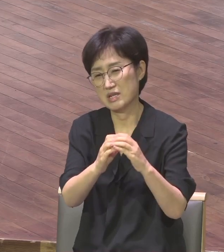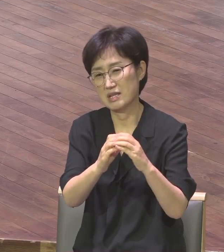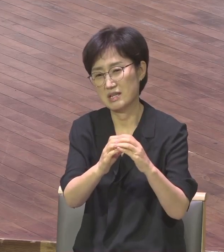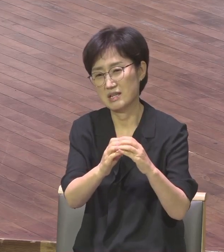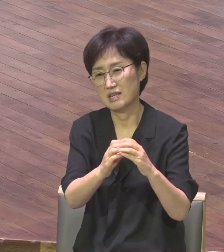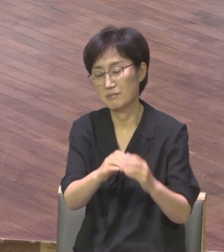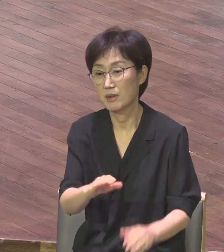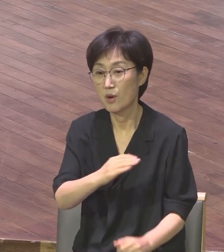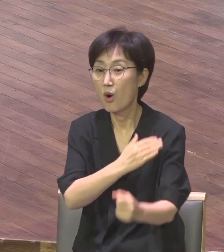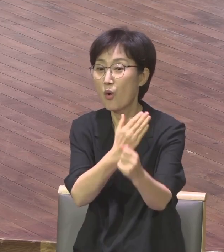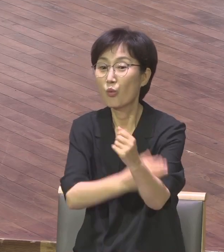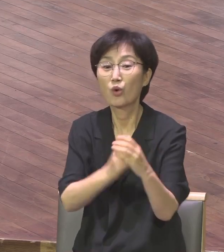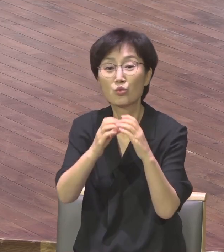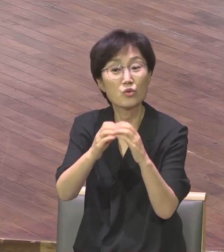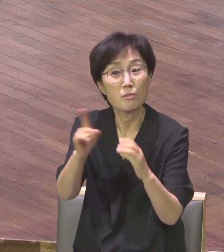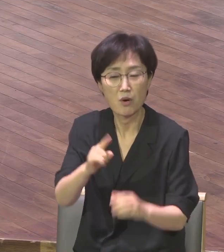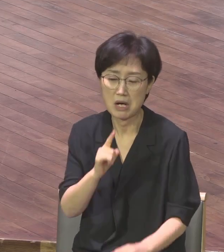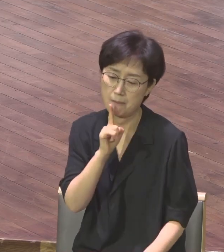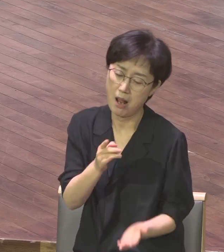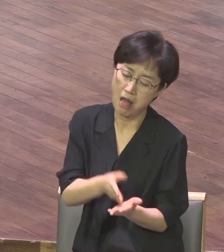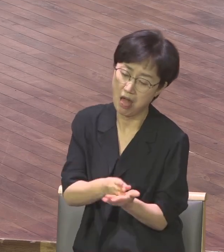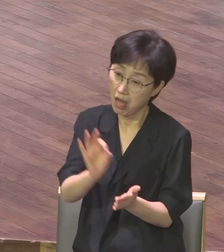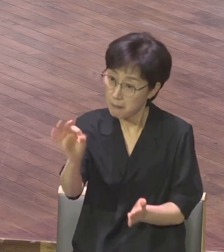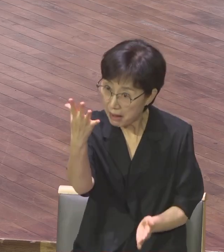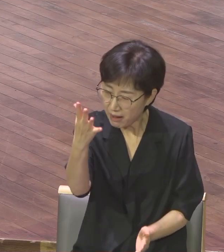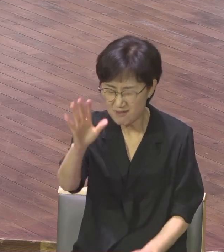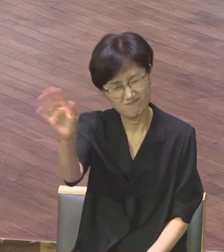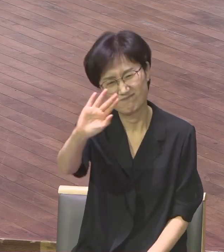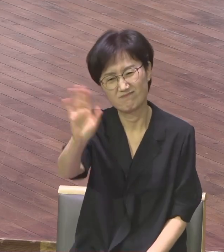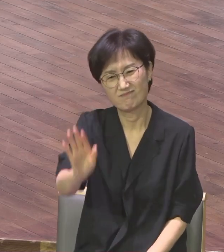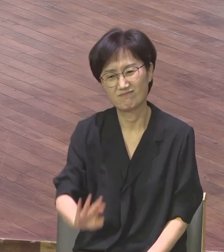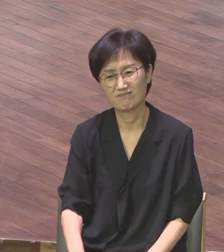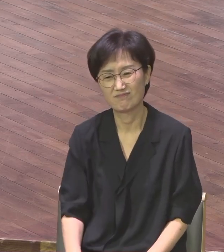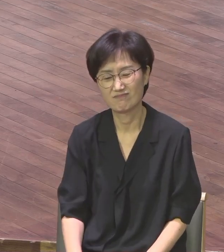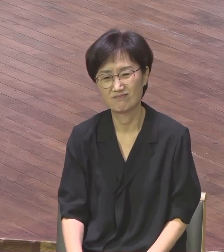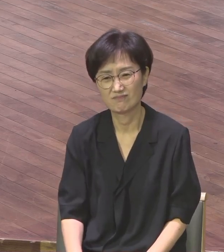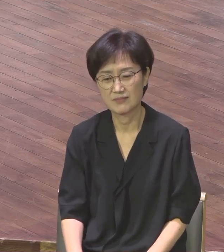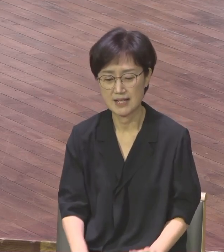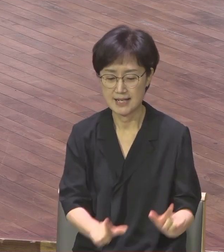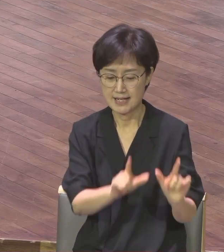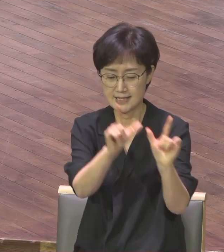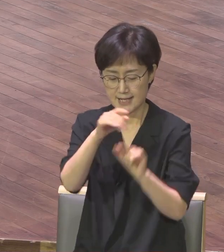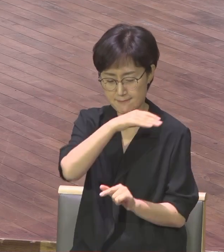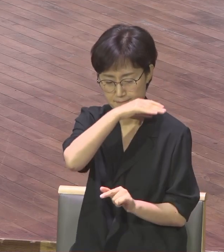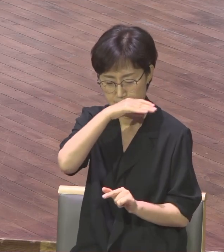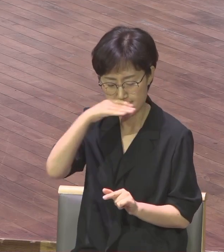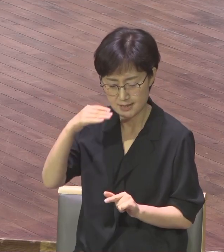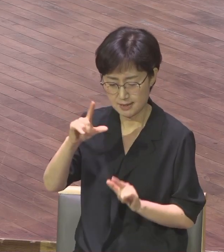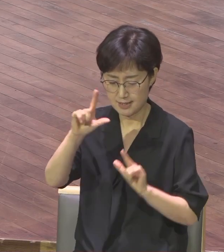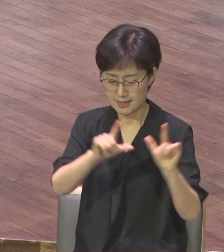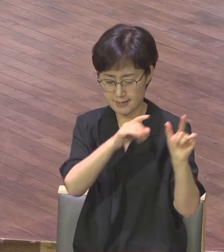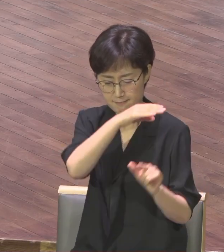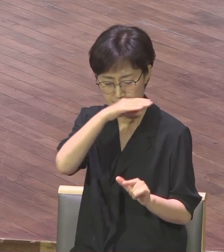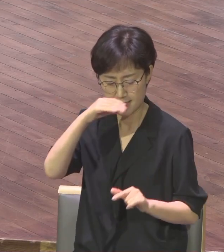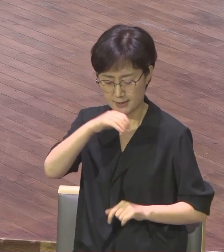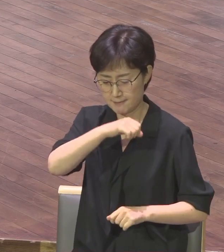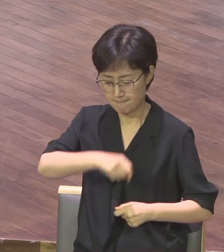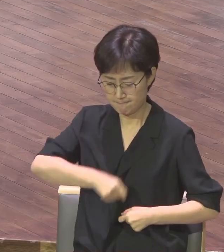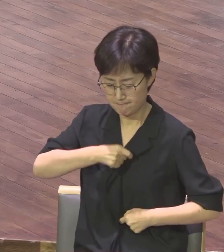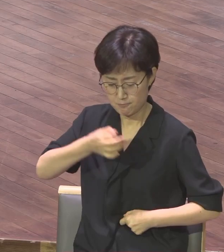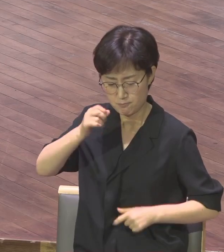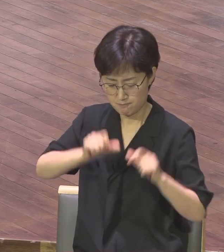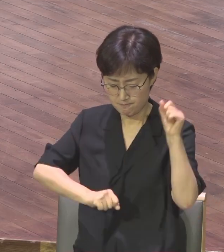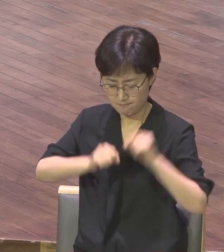사실 권위는 말로 세워진 것이 아니 삶의 모습을 통해서 본을 보일 때 세워지는